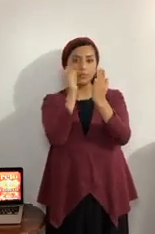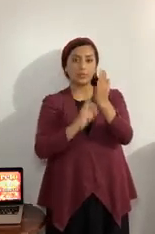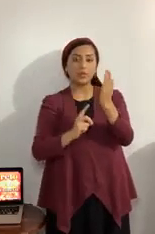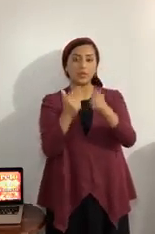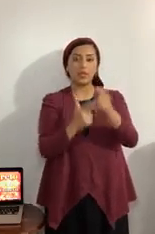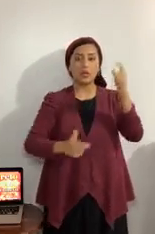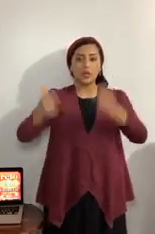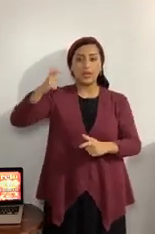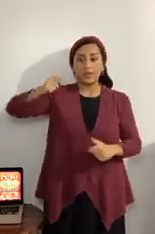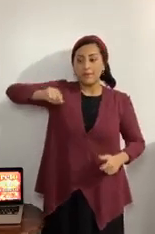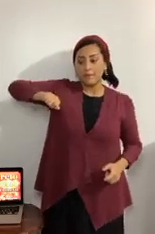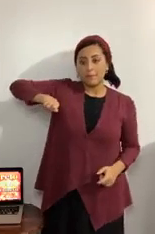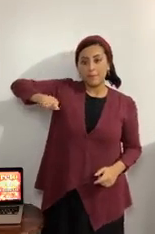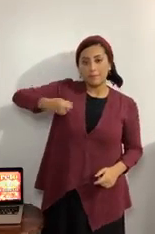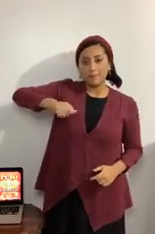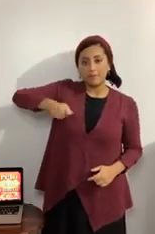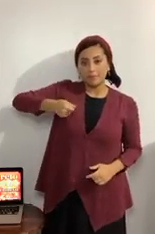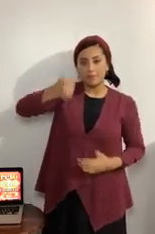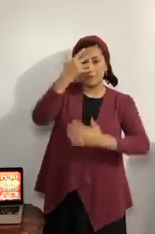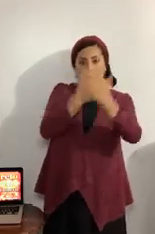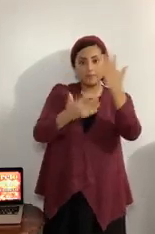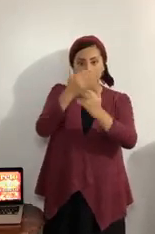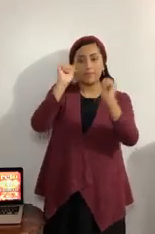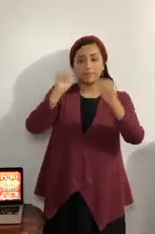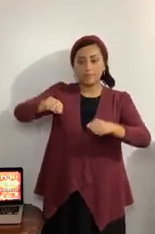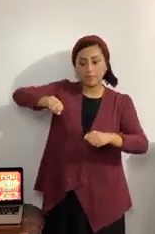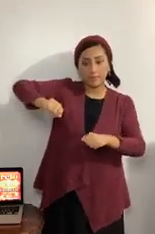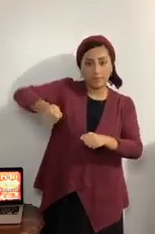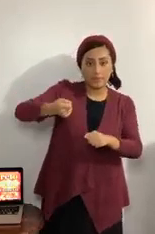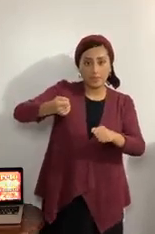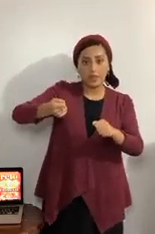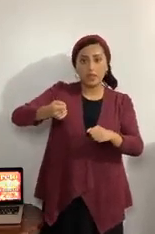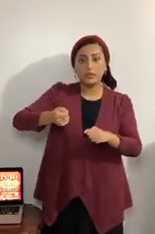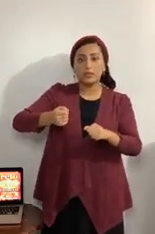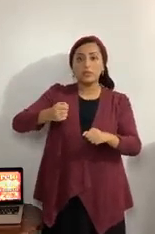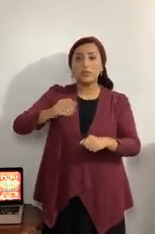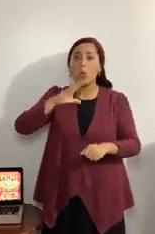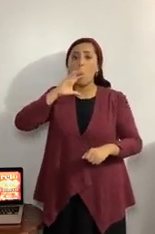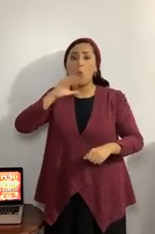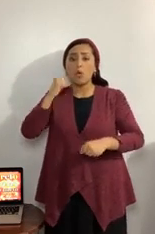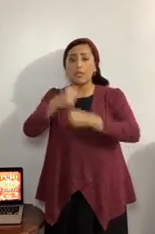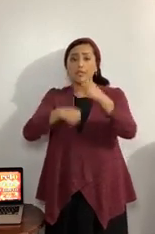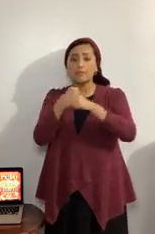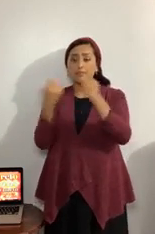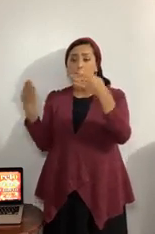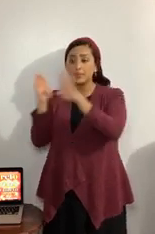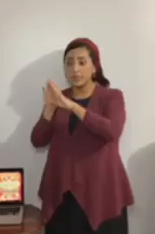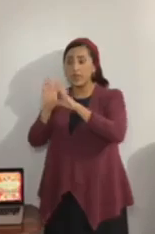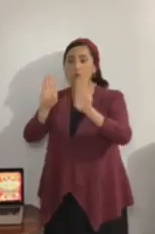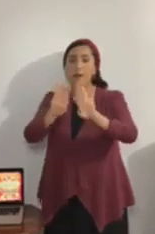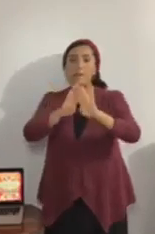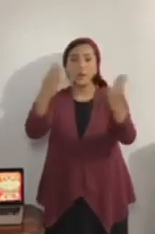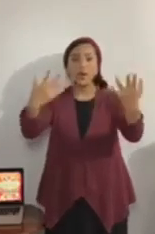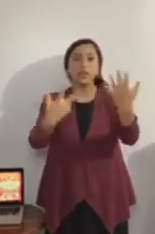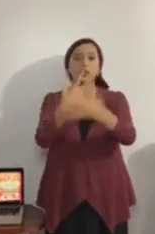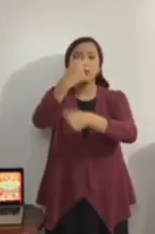llave con la que puede cerrar la puerta del viejo año y abrir las puertas del año nuevo. Todo esto es satánico,